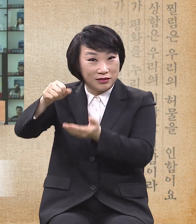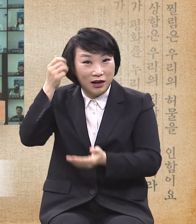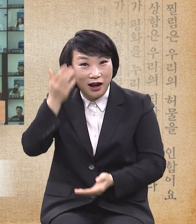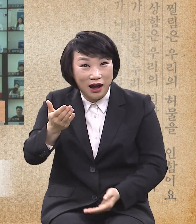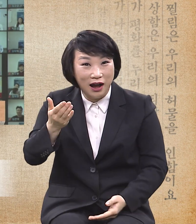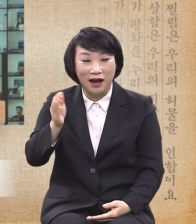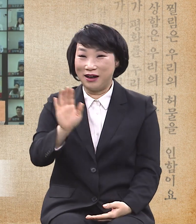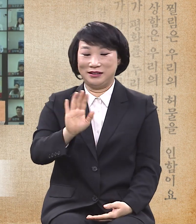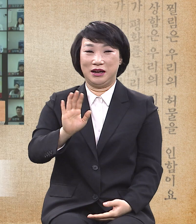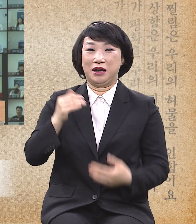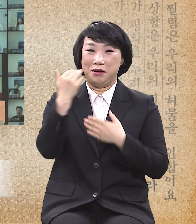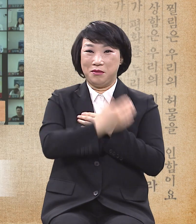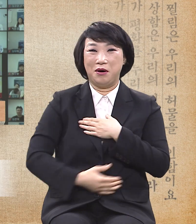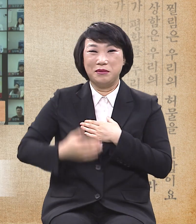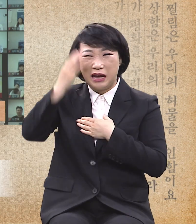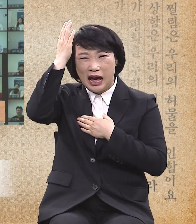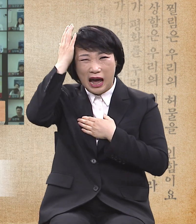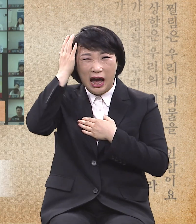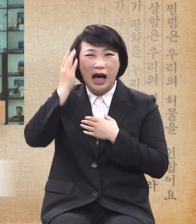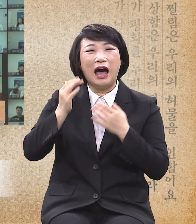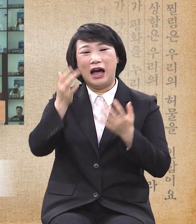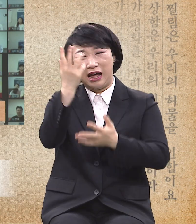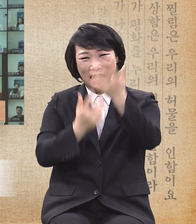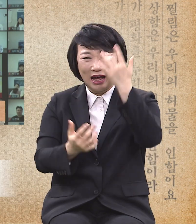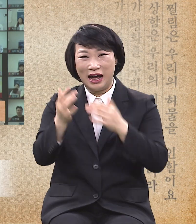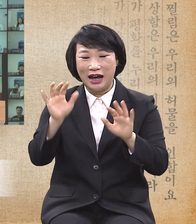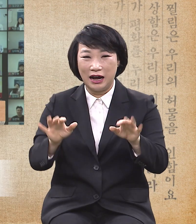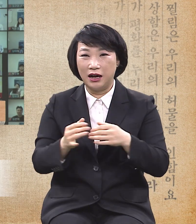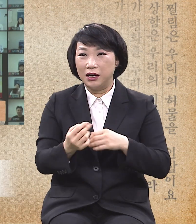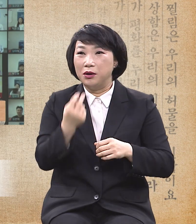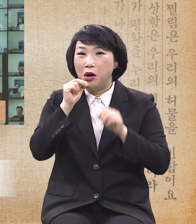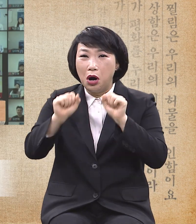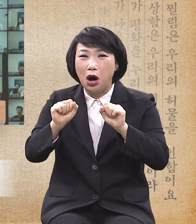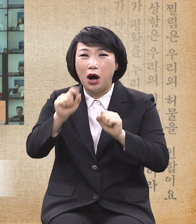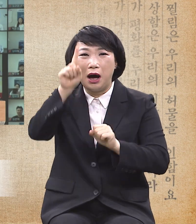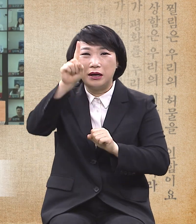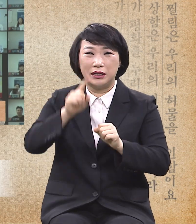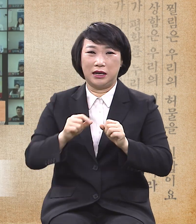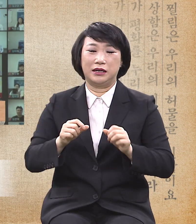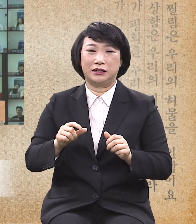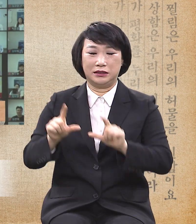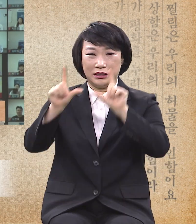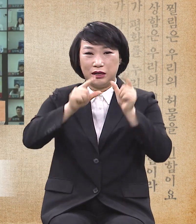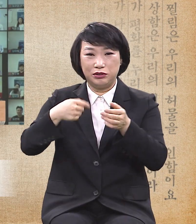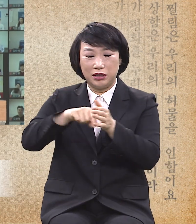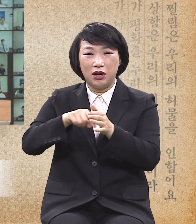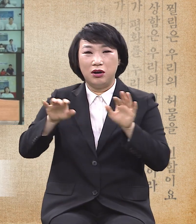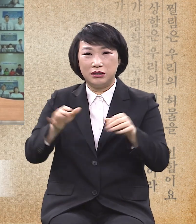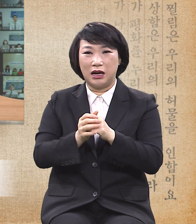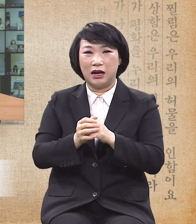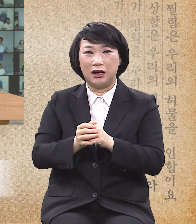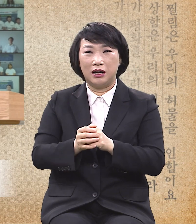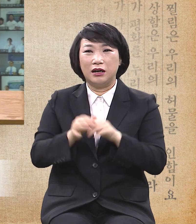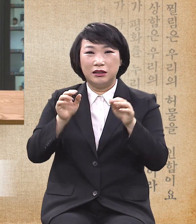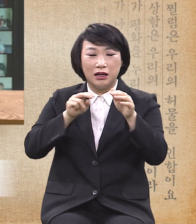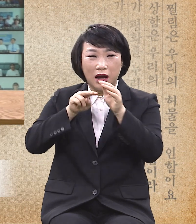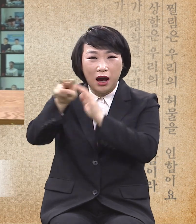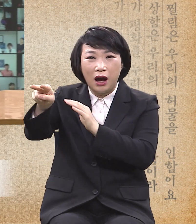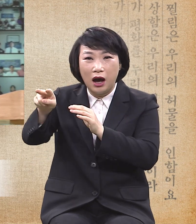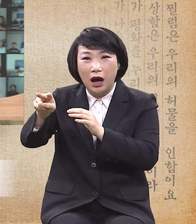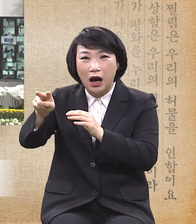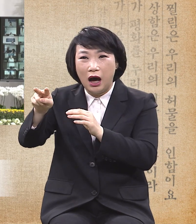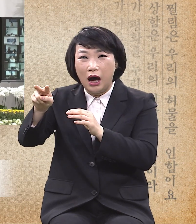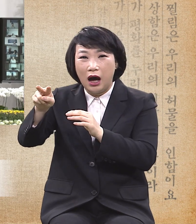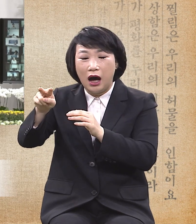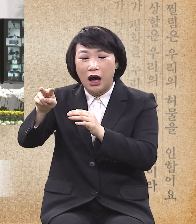그냥 몸도 끄슬러서 자기 목숨 하나 살기 위해서 겨우 나와서 딱 서서